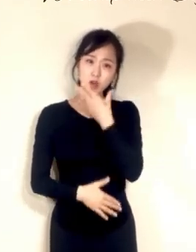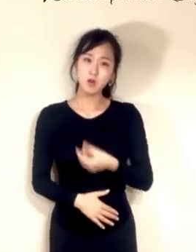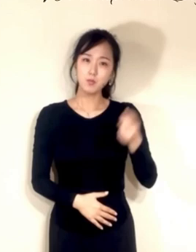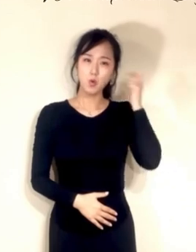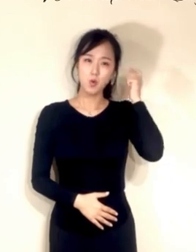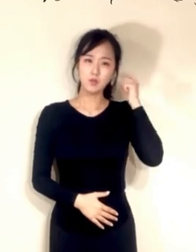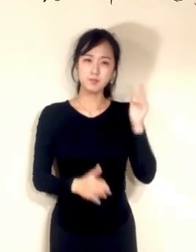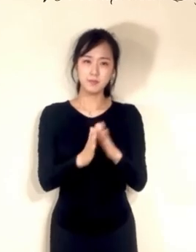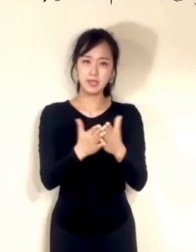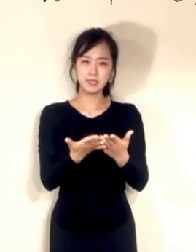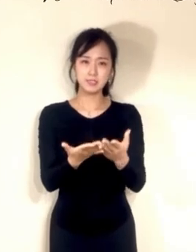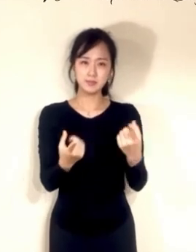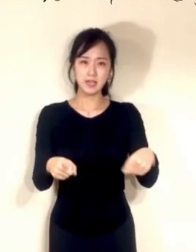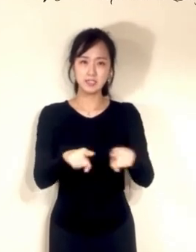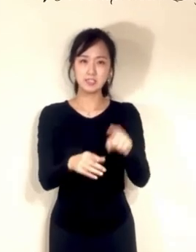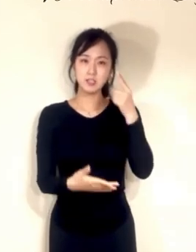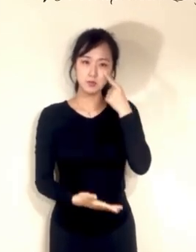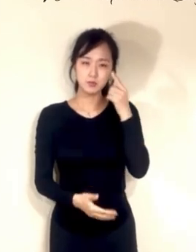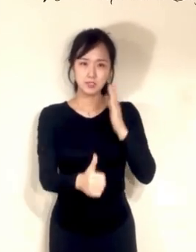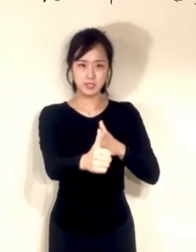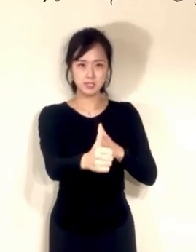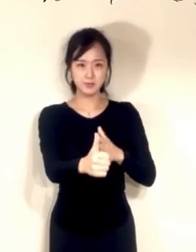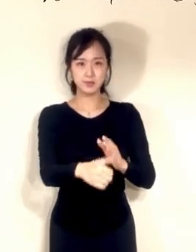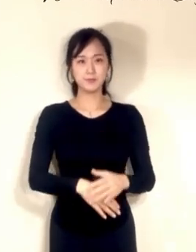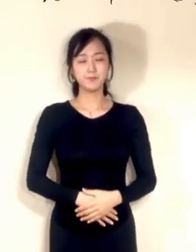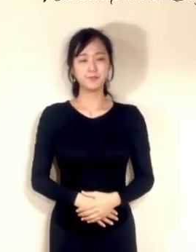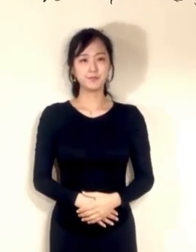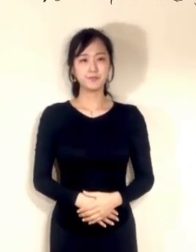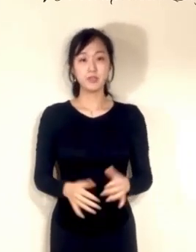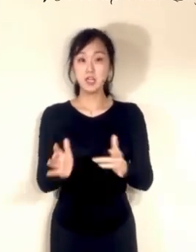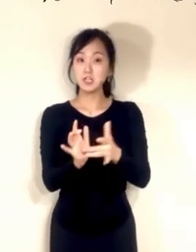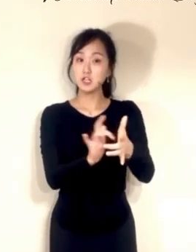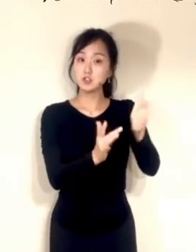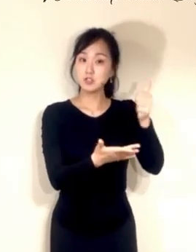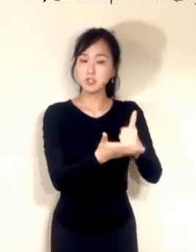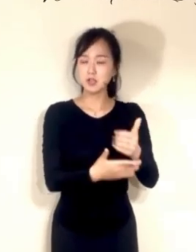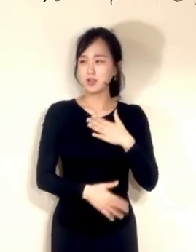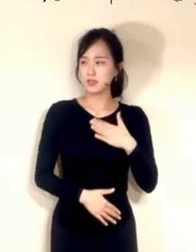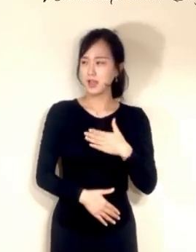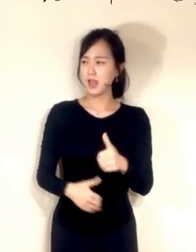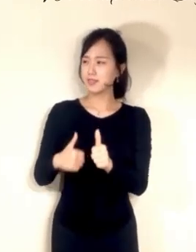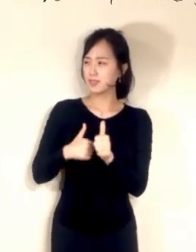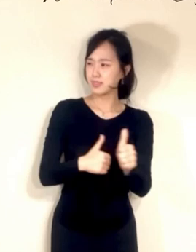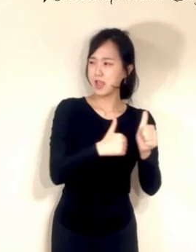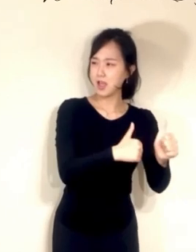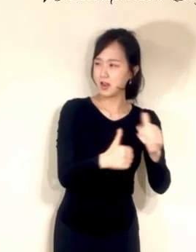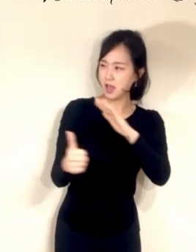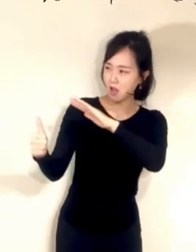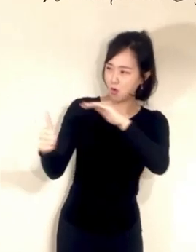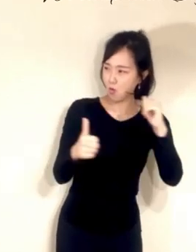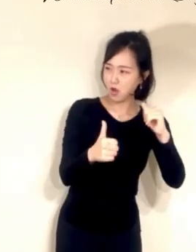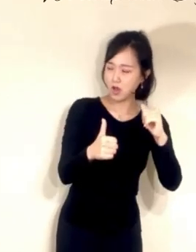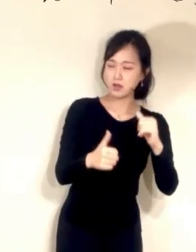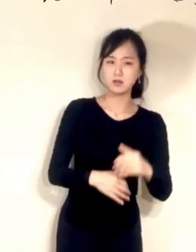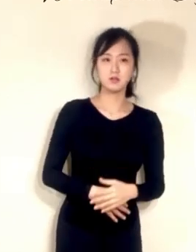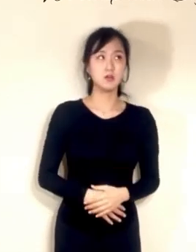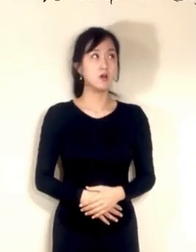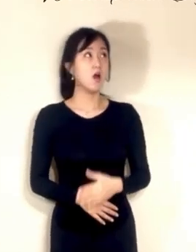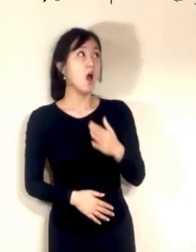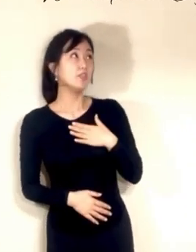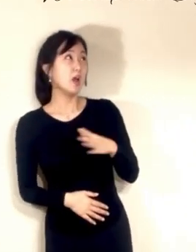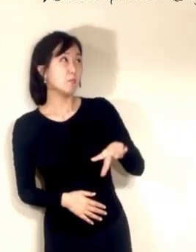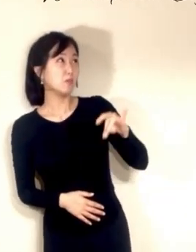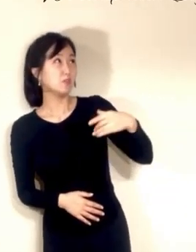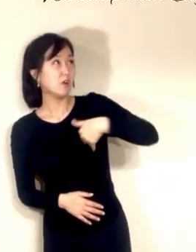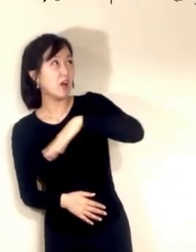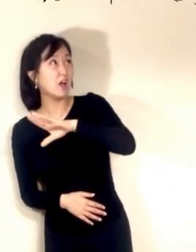누가복음 9장 59절 말씀 같이 읽겠습니다. 시작. 또 다른 사람에게 나를 따르라 하시니 그가 이르되